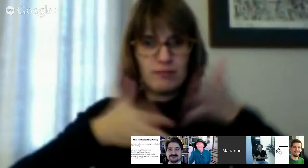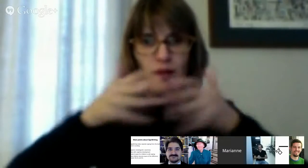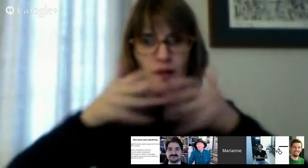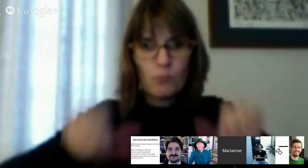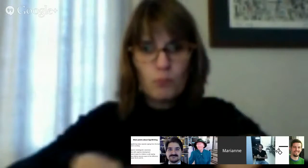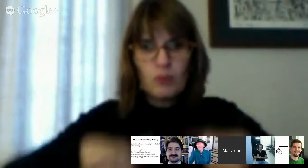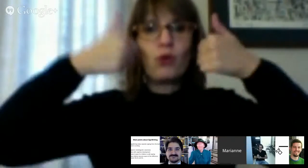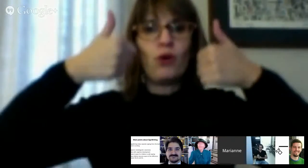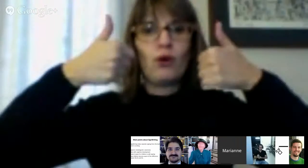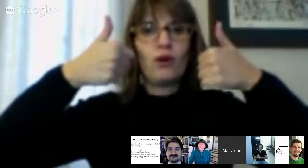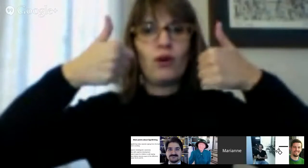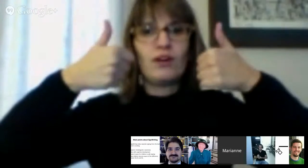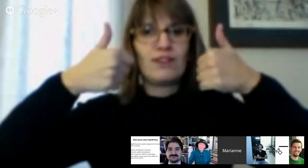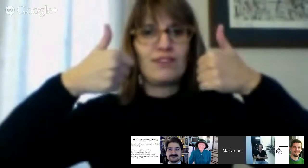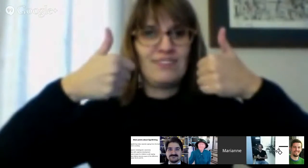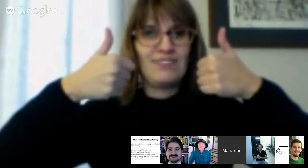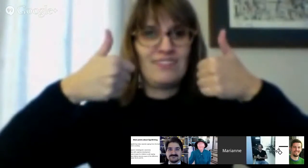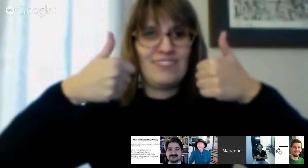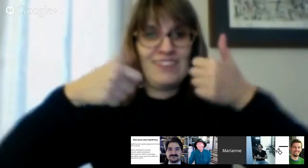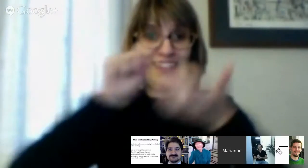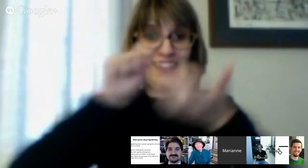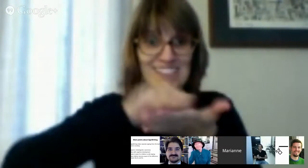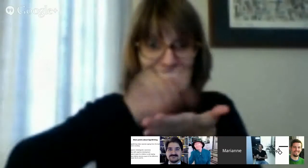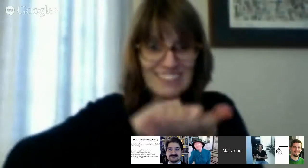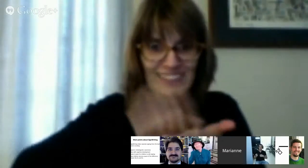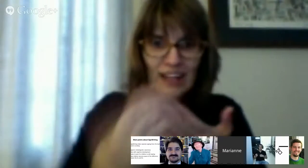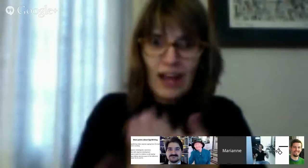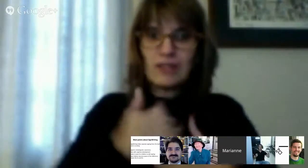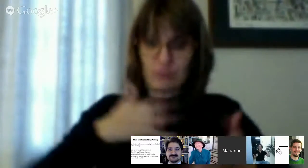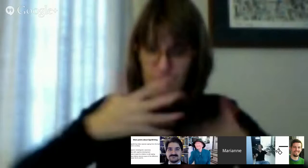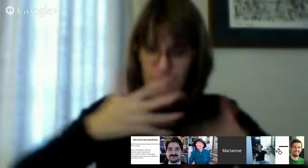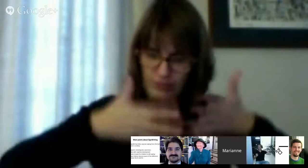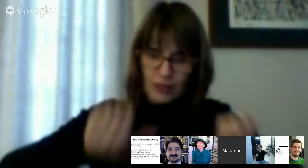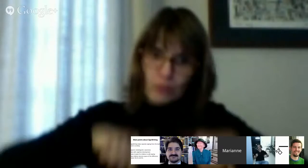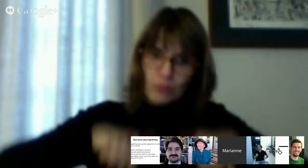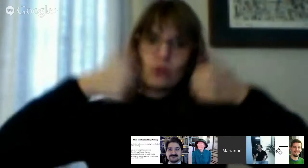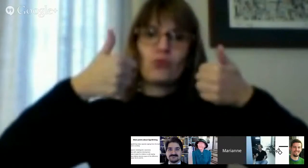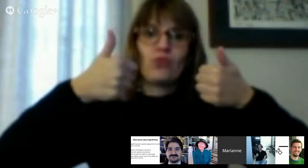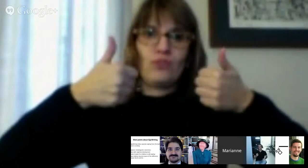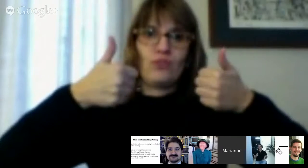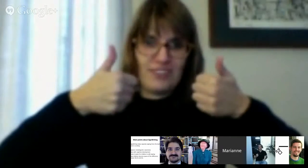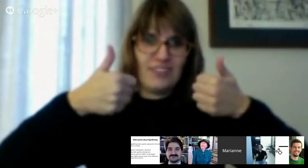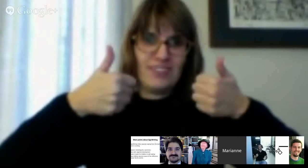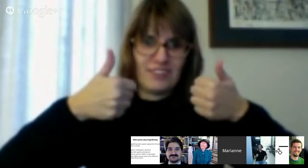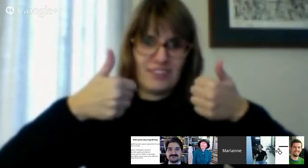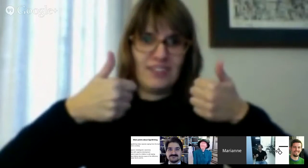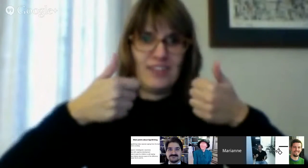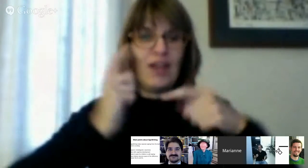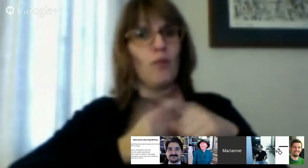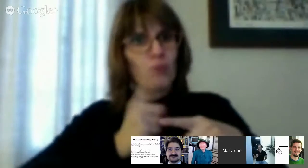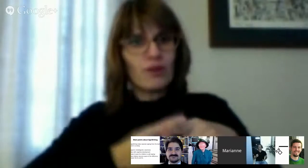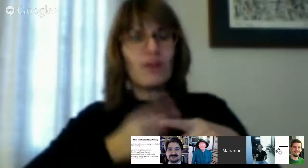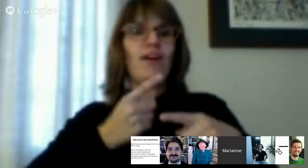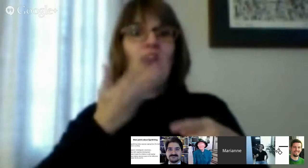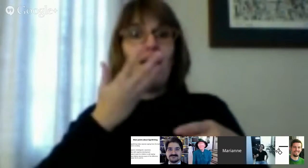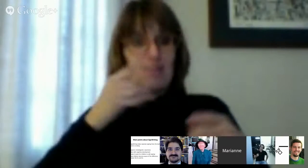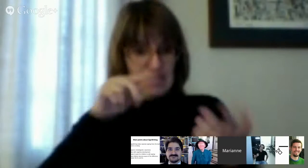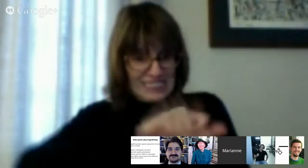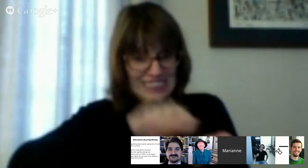E a terceira percepção é que a sinalização em si nos ajudou as crianças a